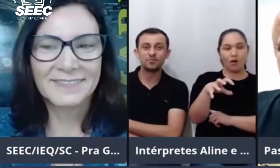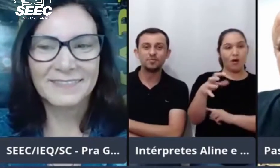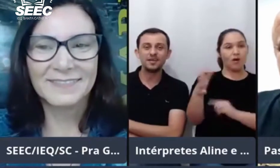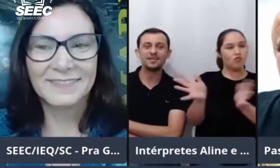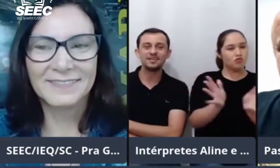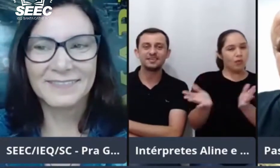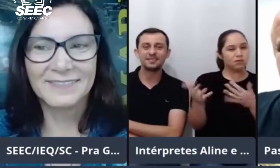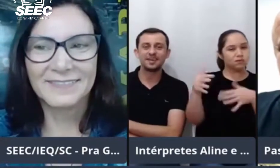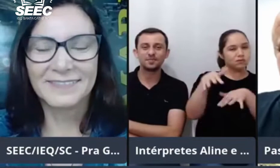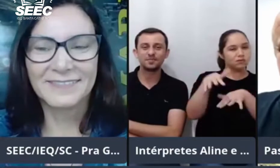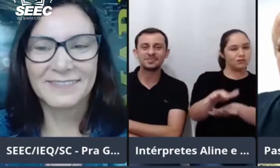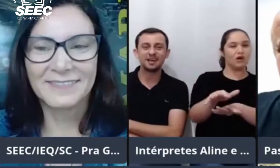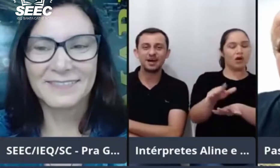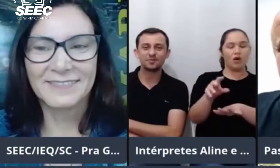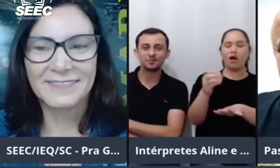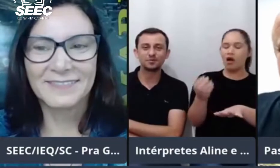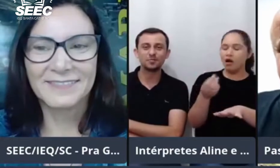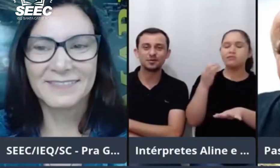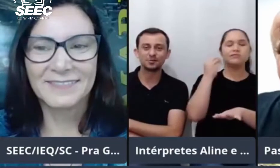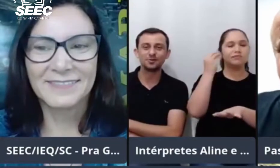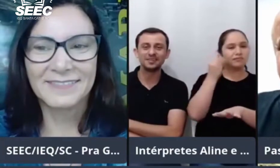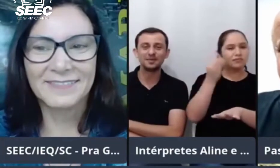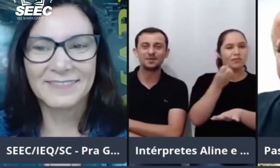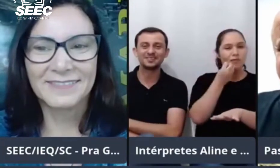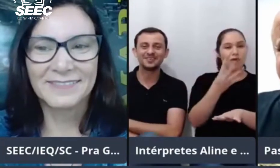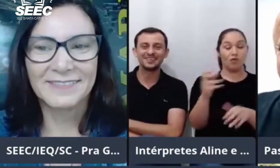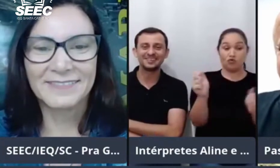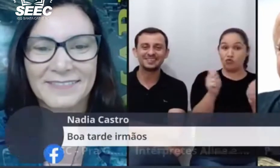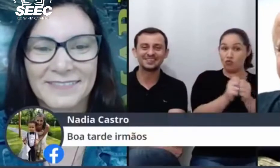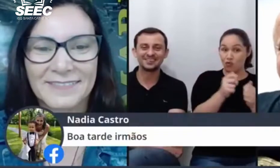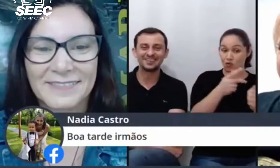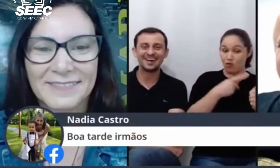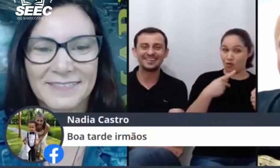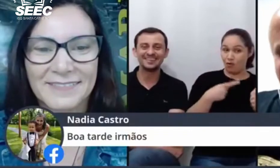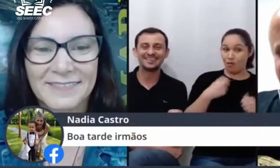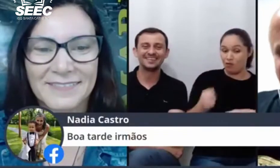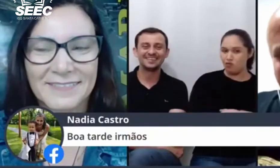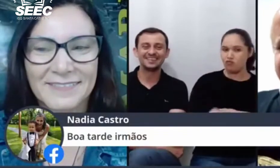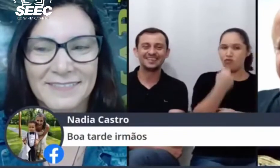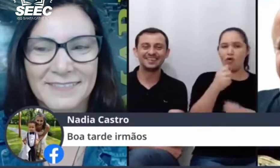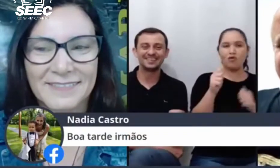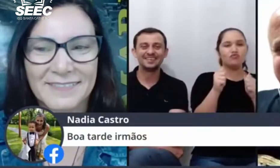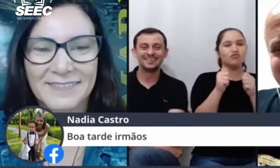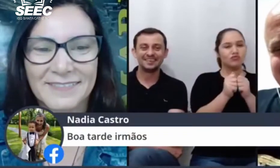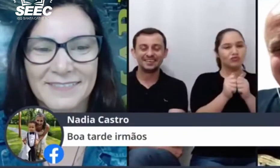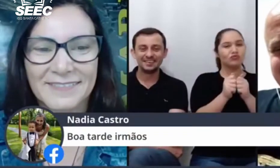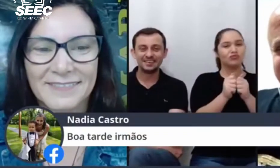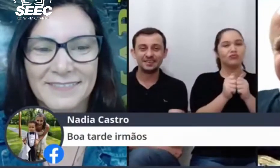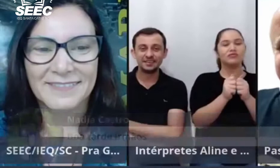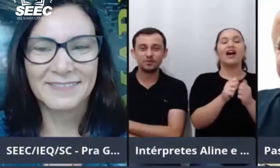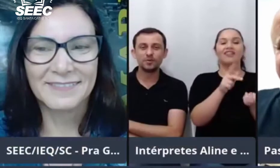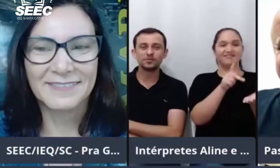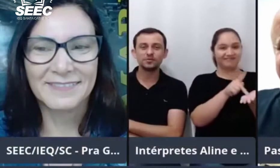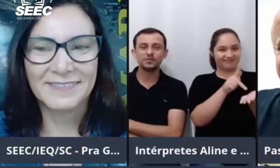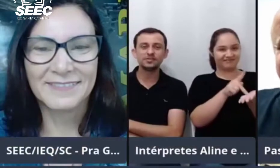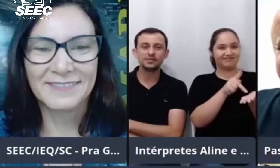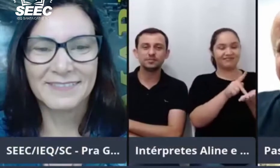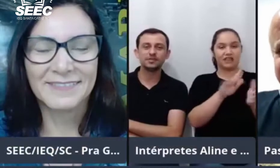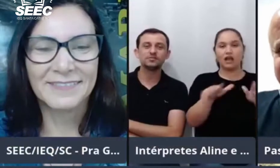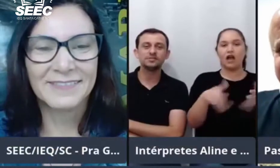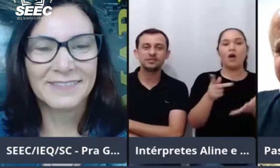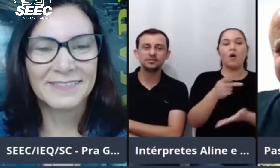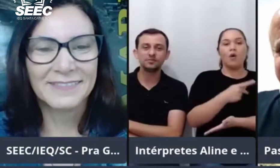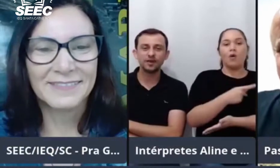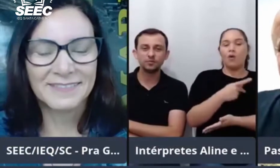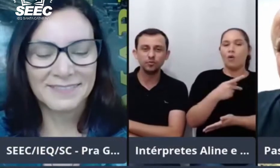um tempo bem apreciável junto com o pastor Rony, né, pastor? Nessa jornada. Verdade. E o pastor Rony sempre